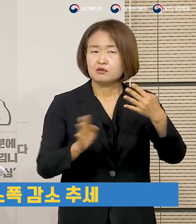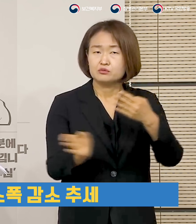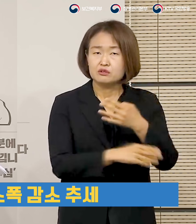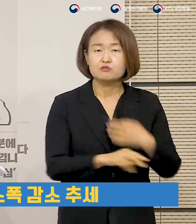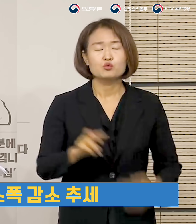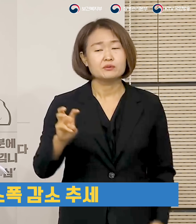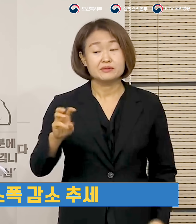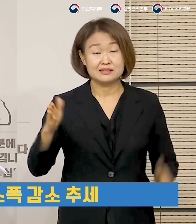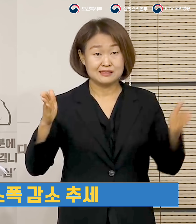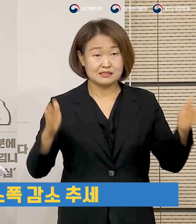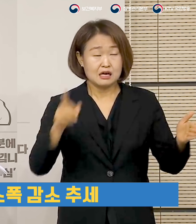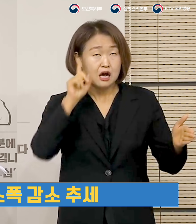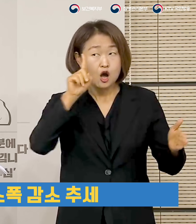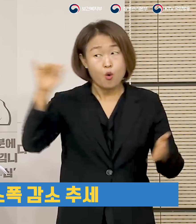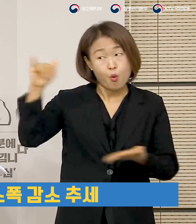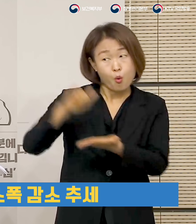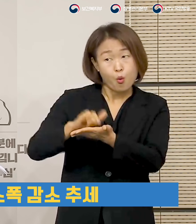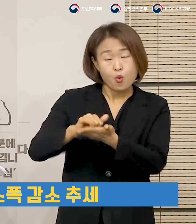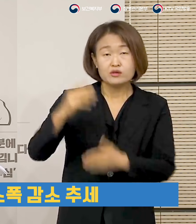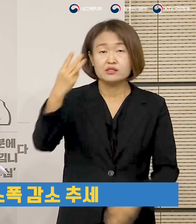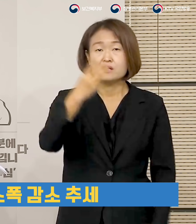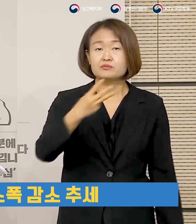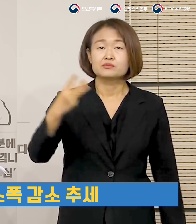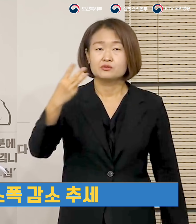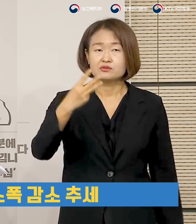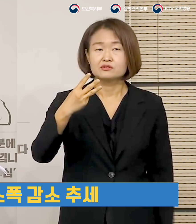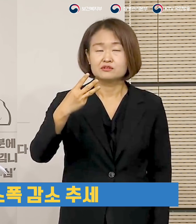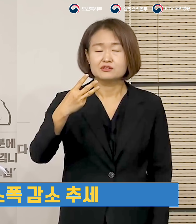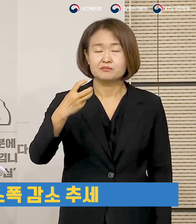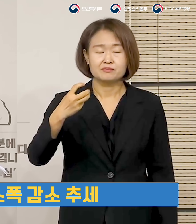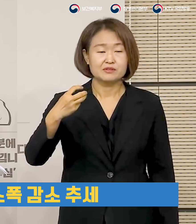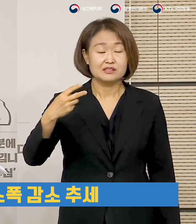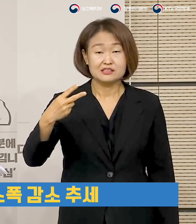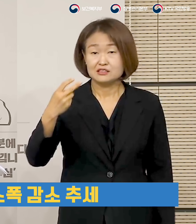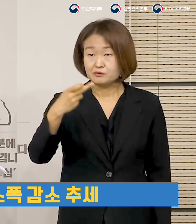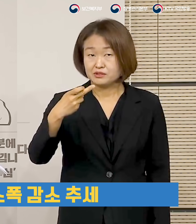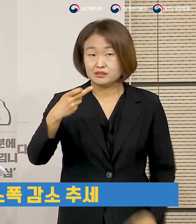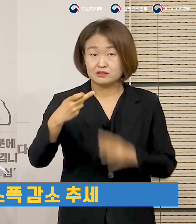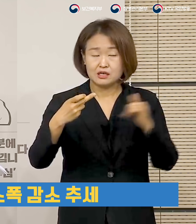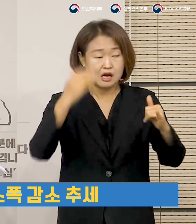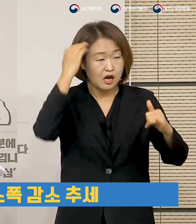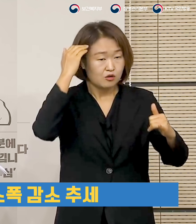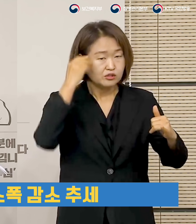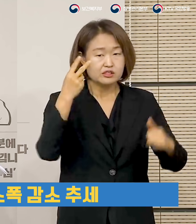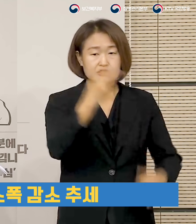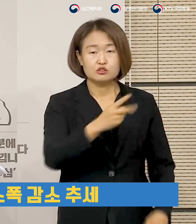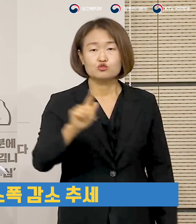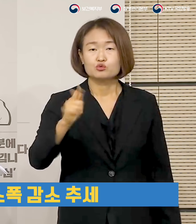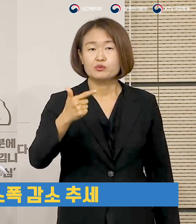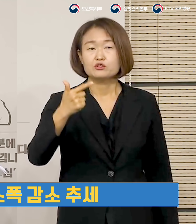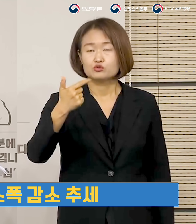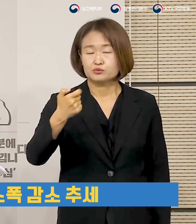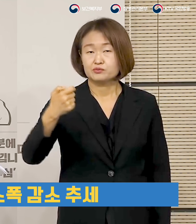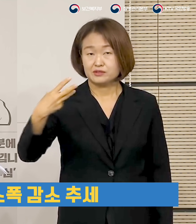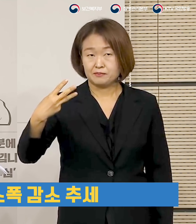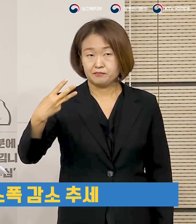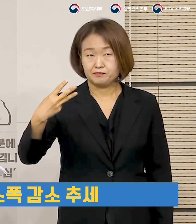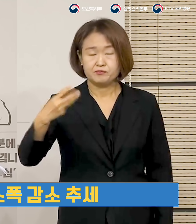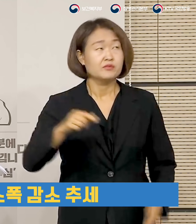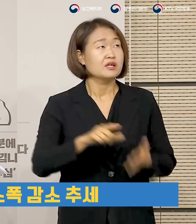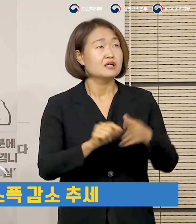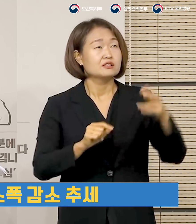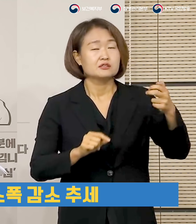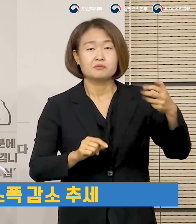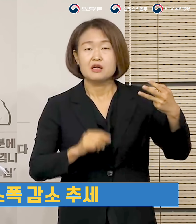사이 일평균 입국자는 3,411명이고 이 중 우리 국민은 2,663명으로